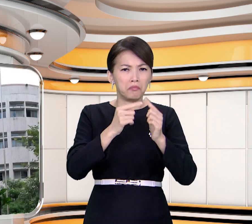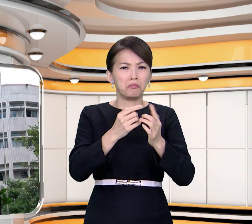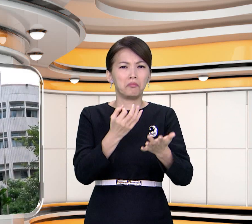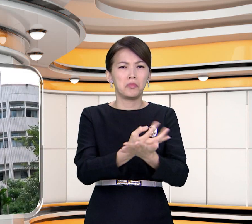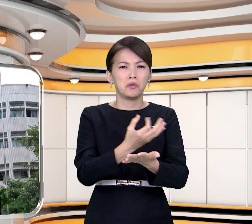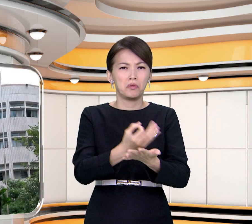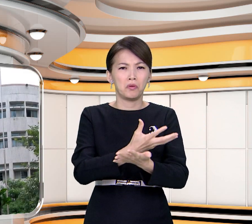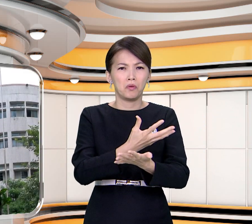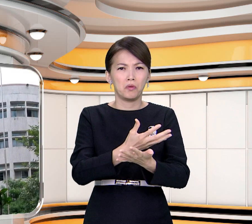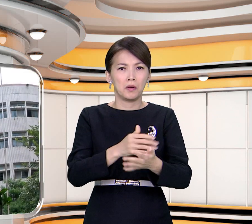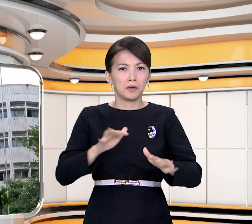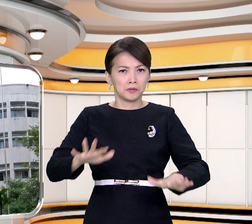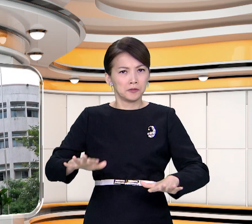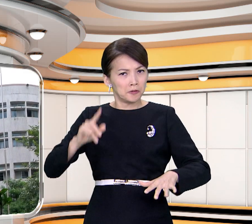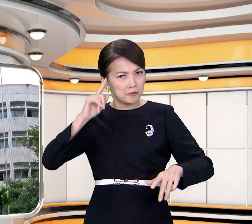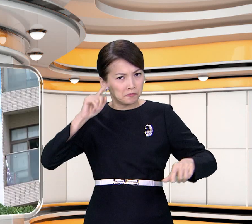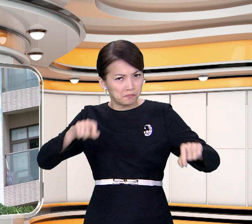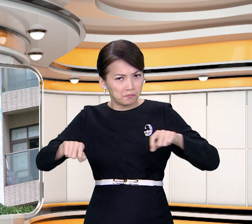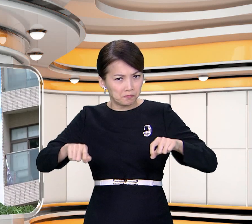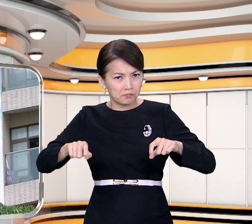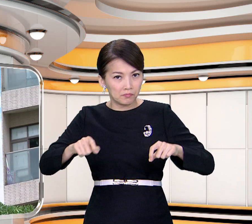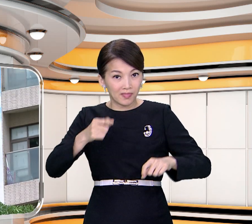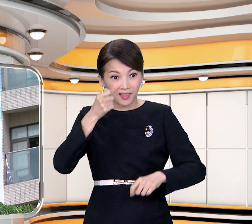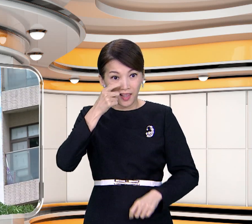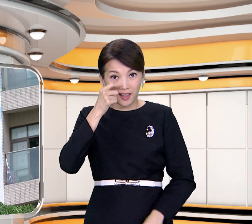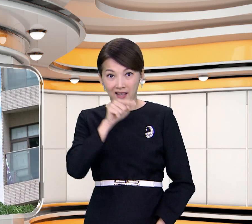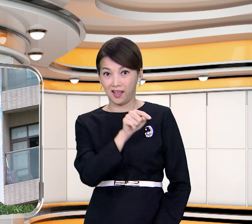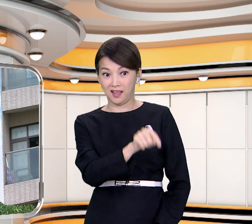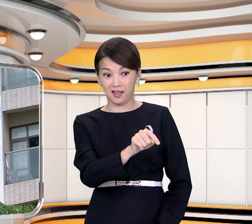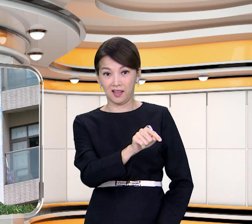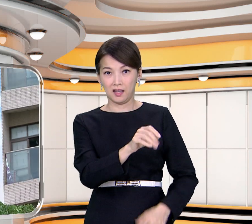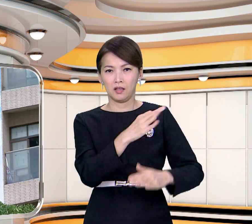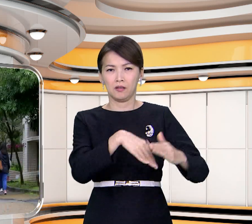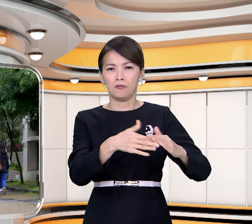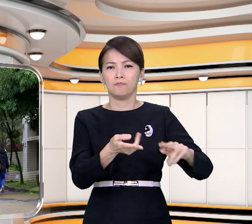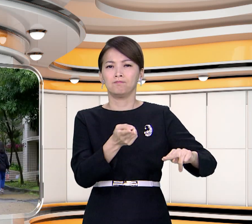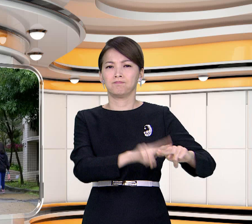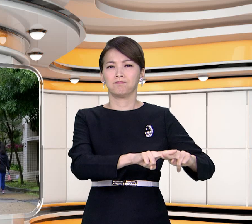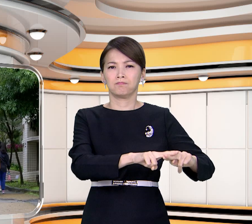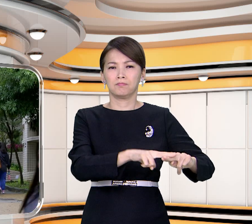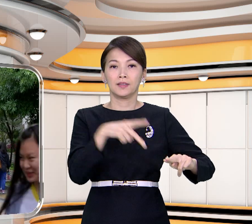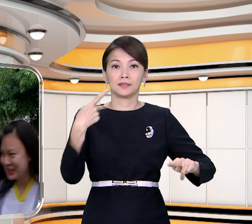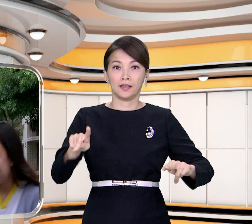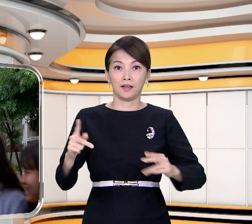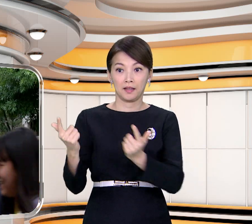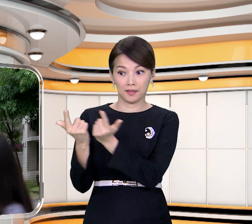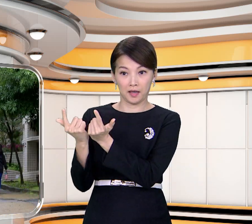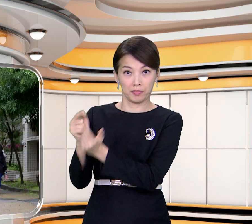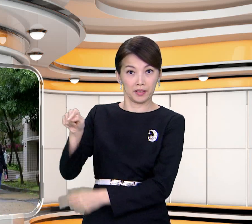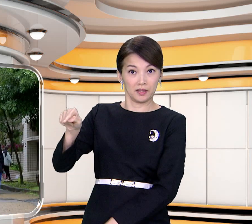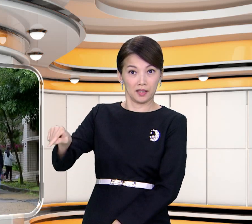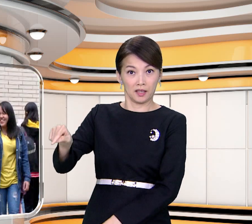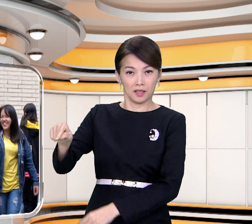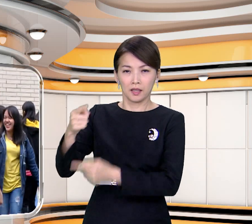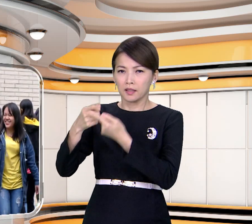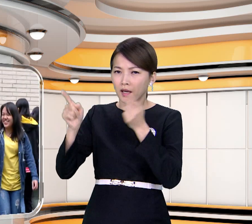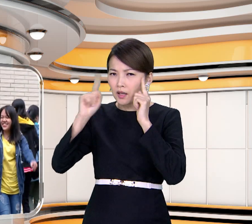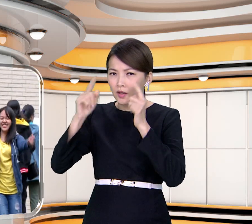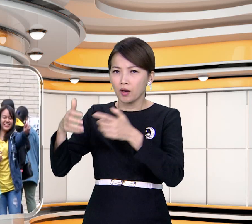校，要停止台南校区还有大学部的经营。如果教育部合可，将